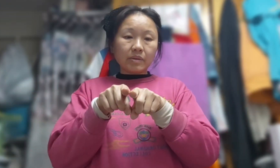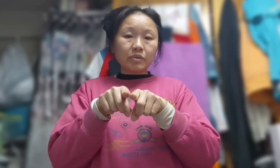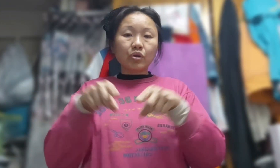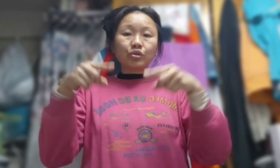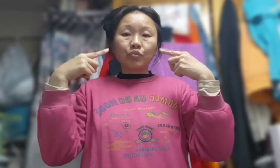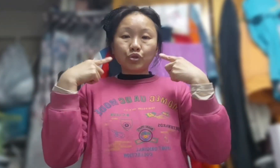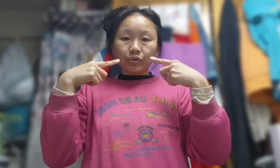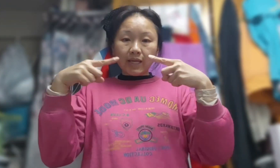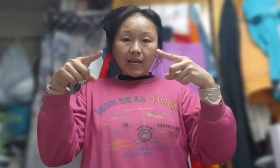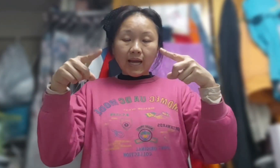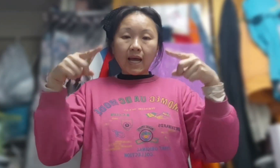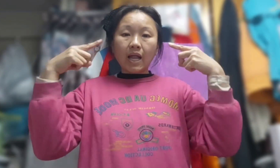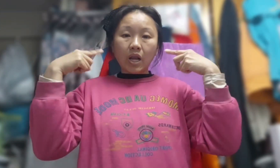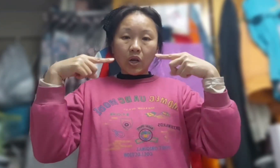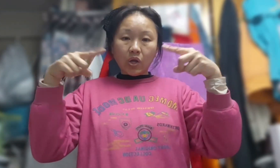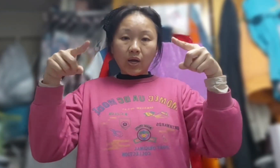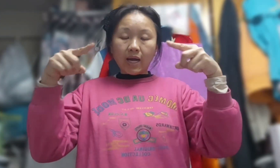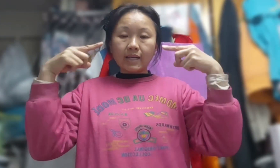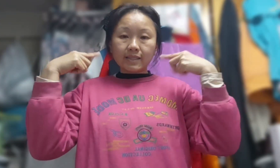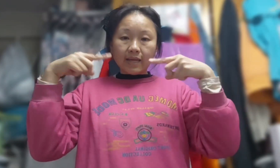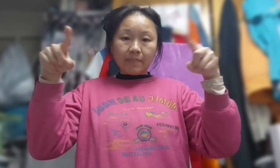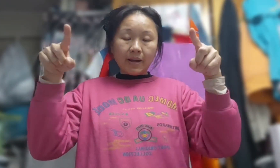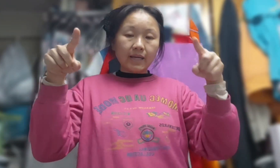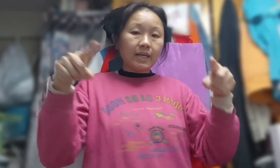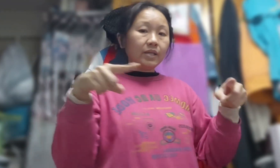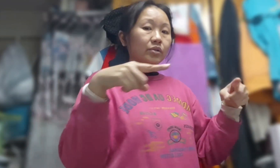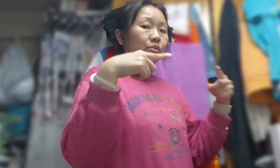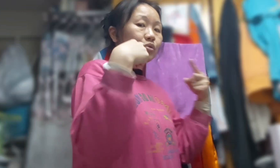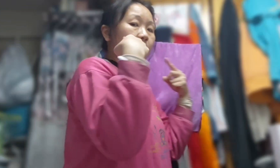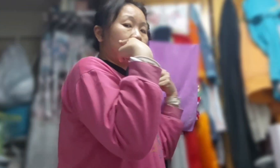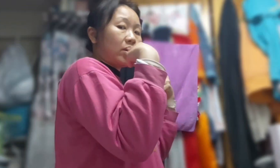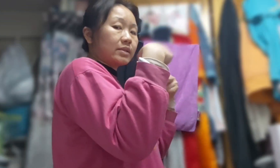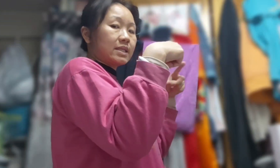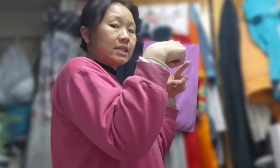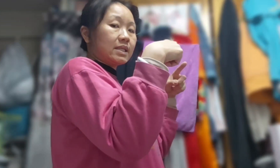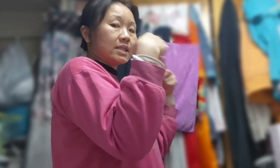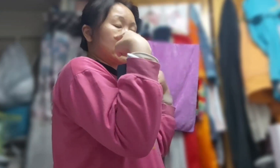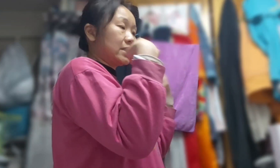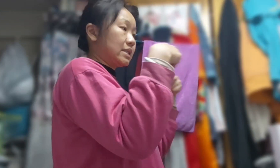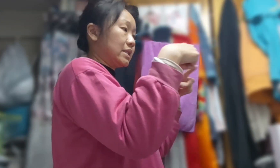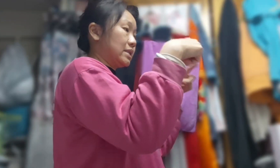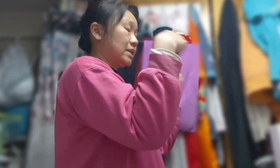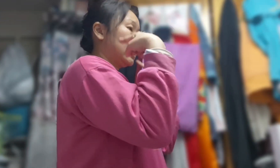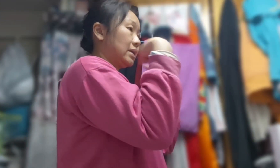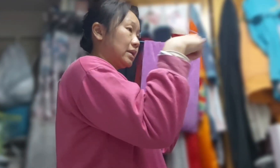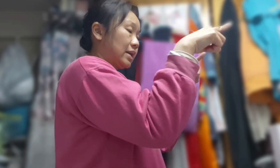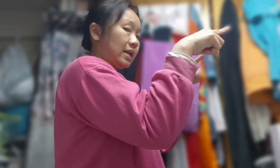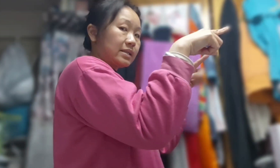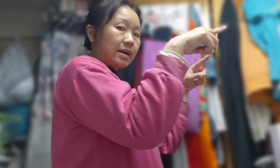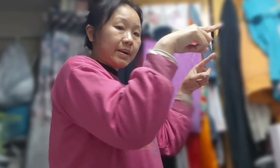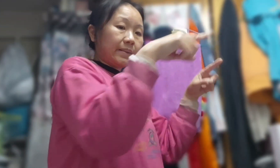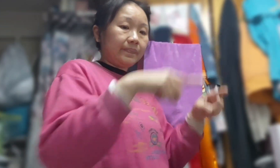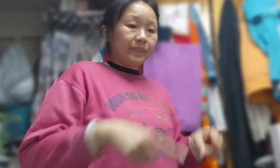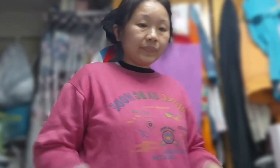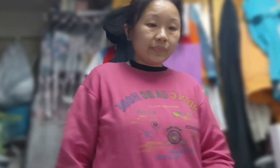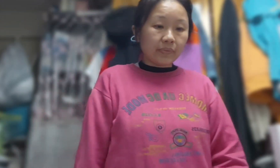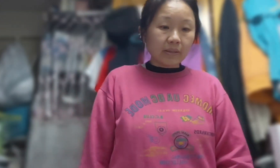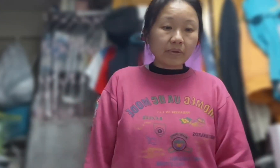住歌唱會做一下、兩下、三下，呢個動作係向前，係啦，三下。咁因為我